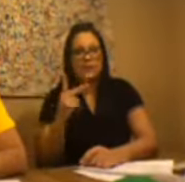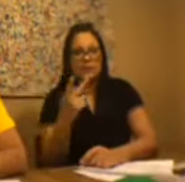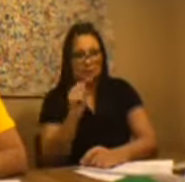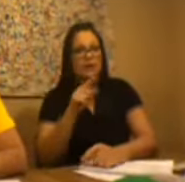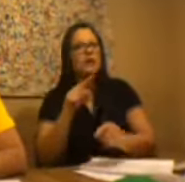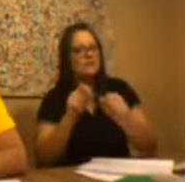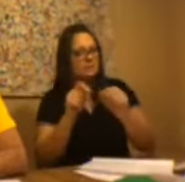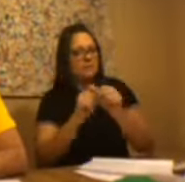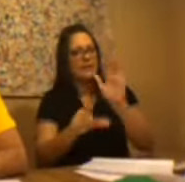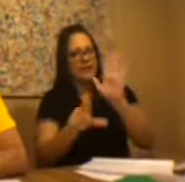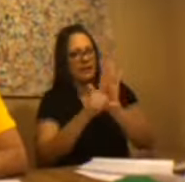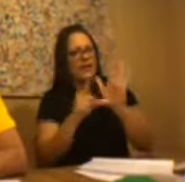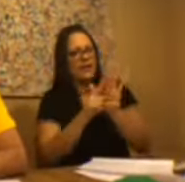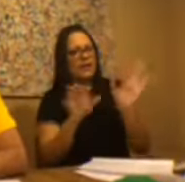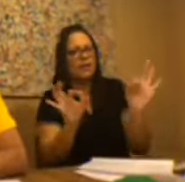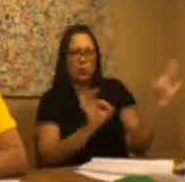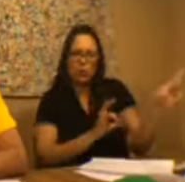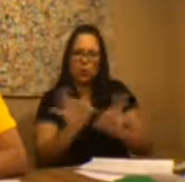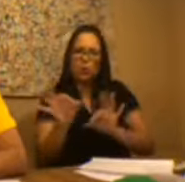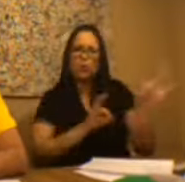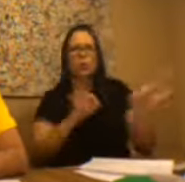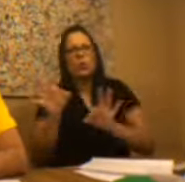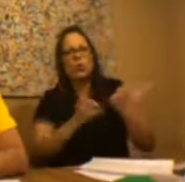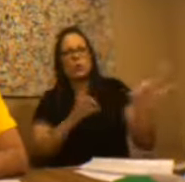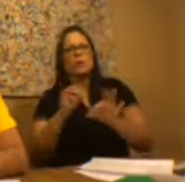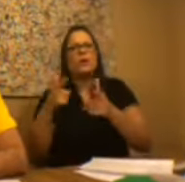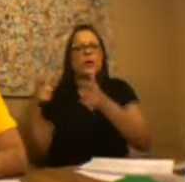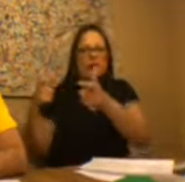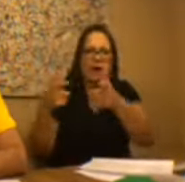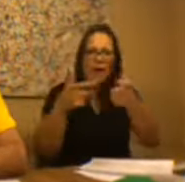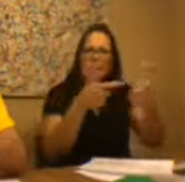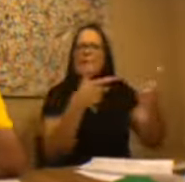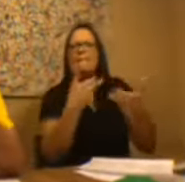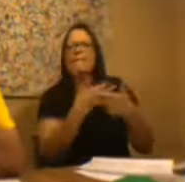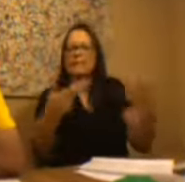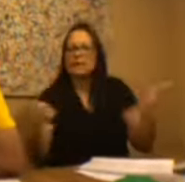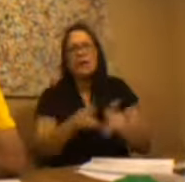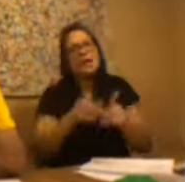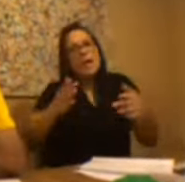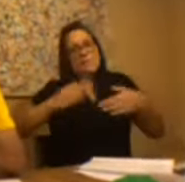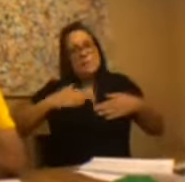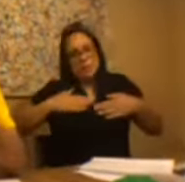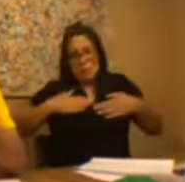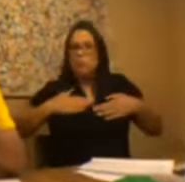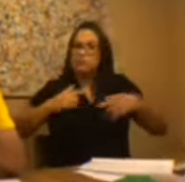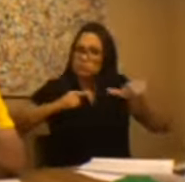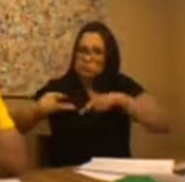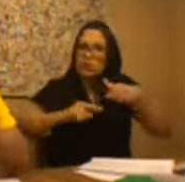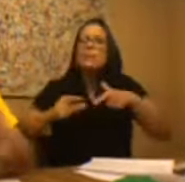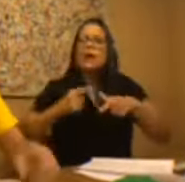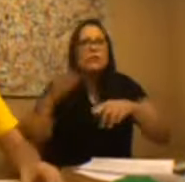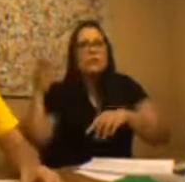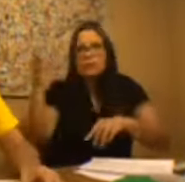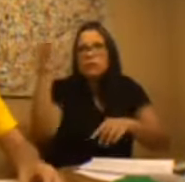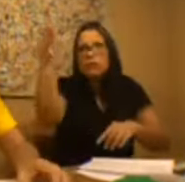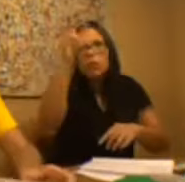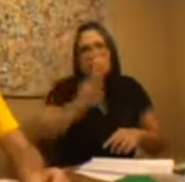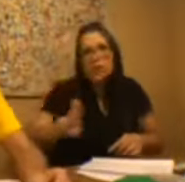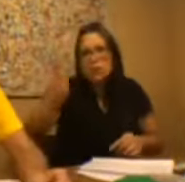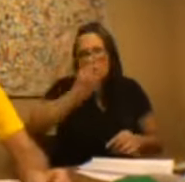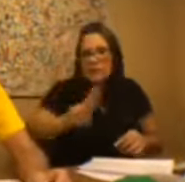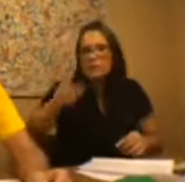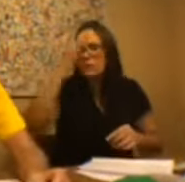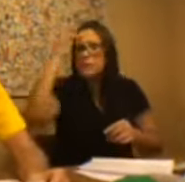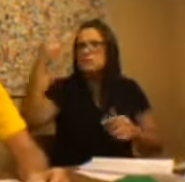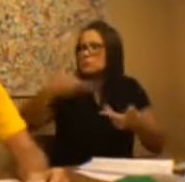rever o estatuto do desarmamento então tudo isso daí faz parte do meu trabalho em universidades a convite de